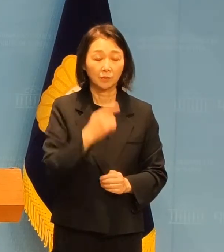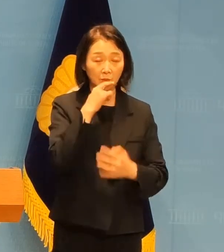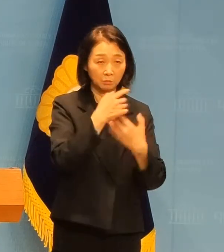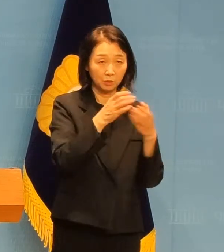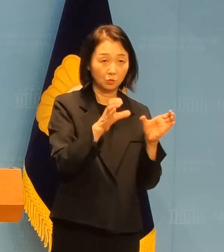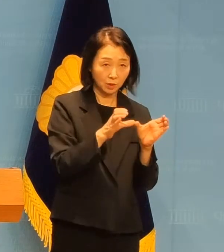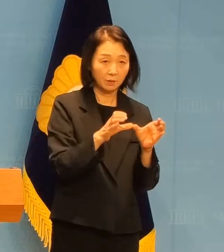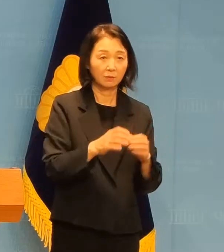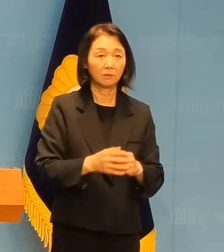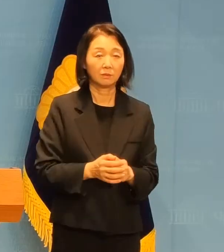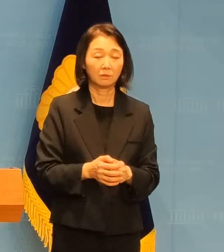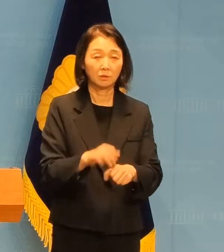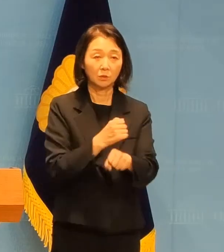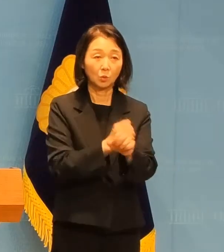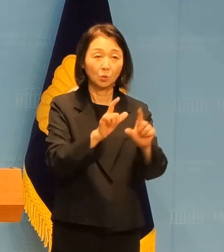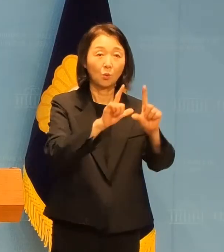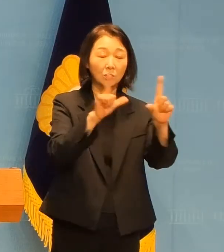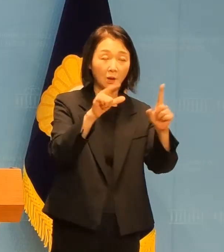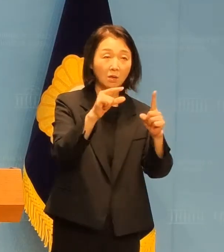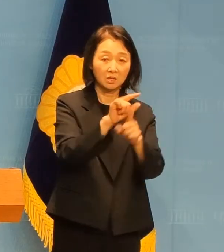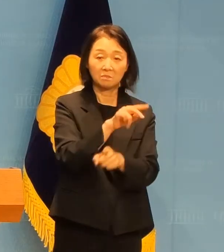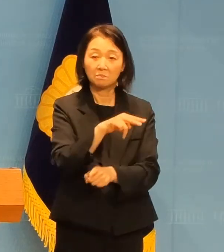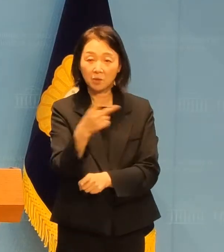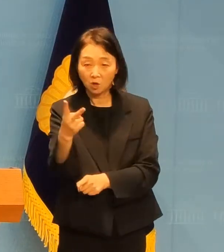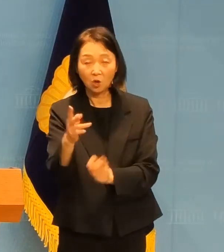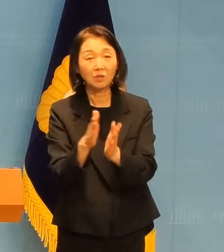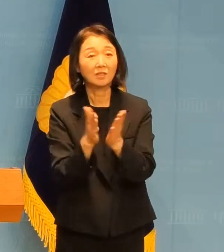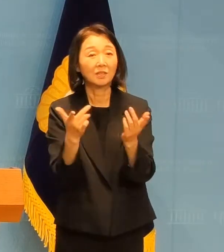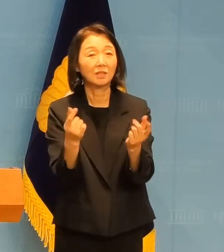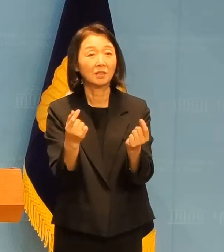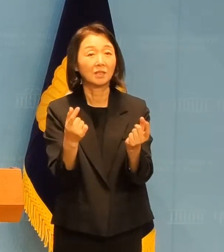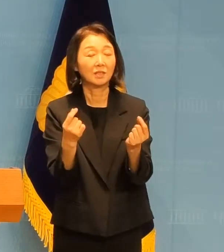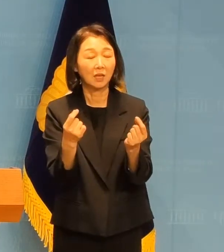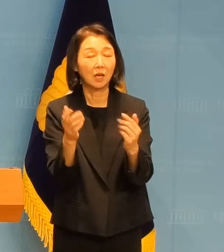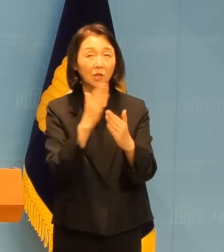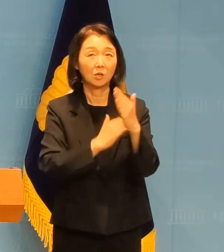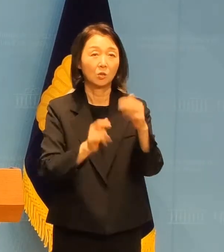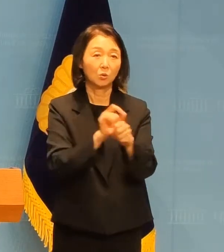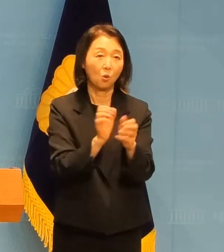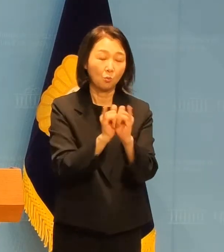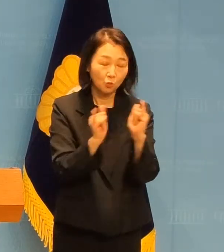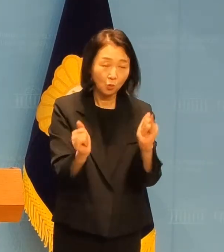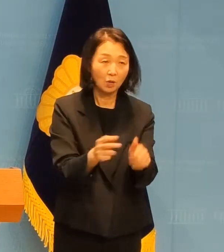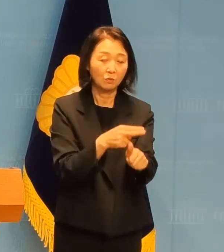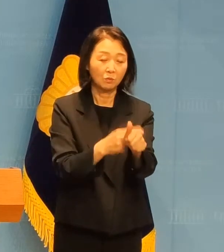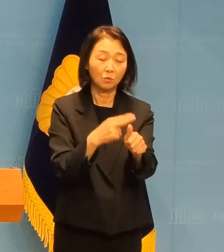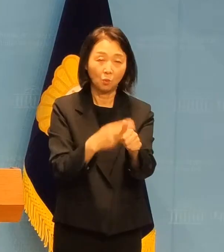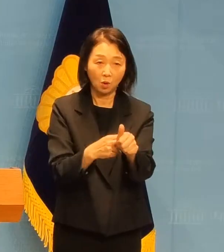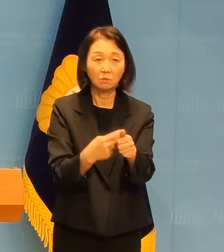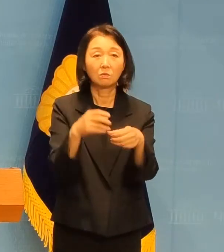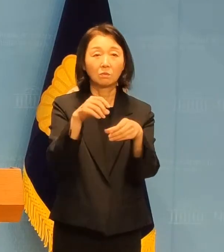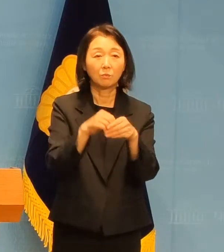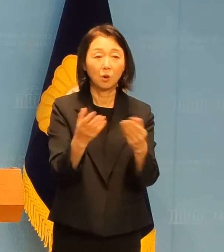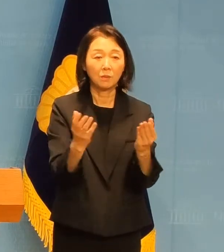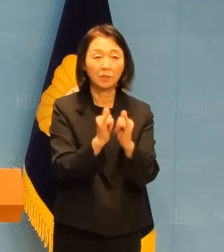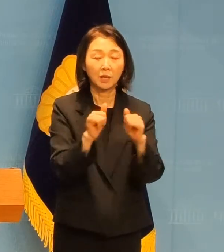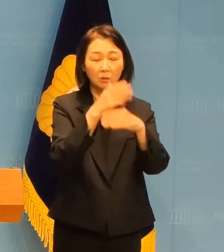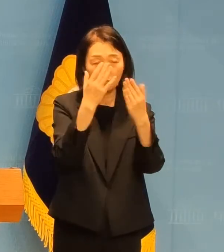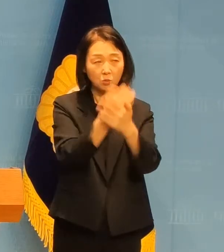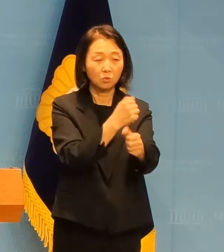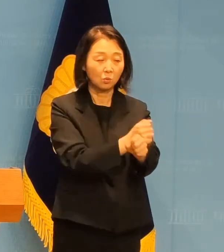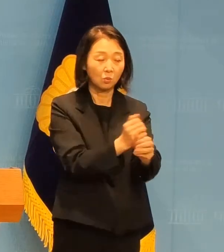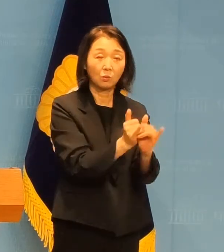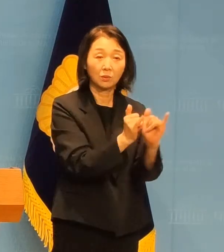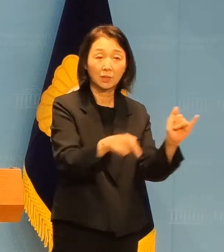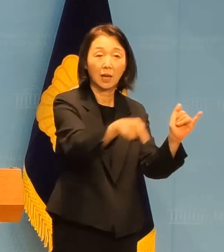더불어민주당은 노동절 명칭 변경을 시작으로 공무원과 교원을 포함해 일하는 모든